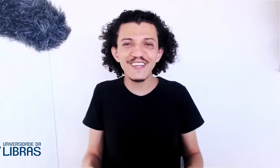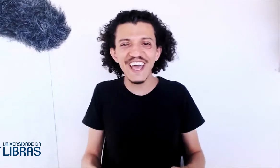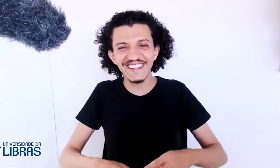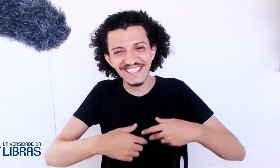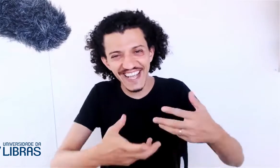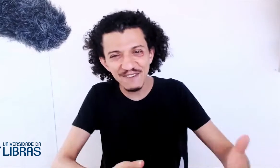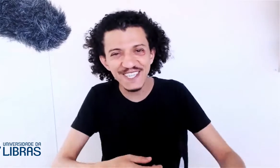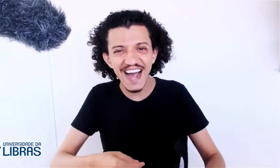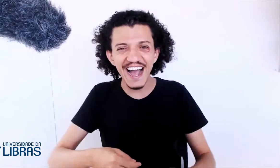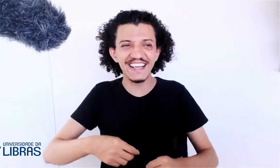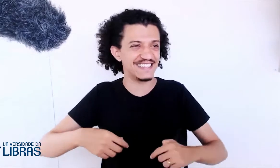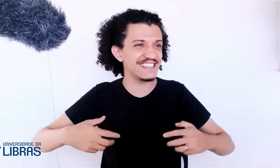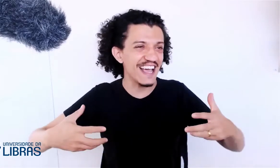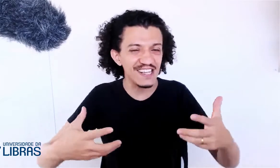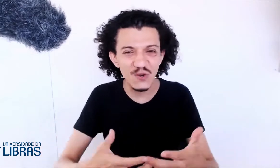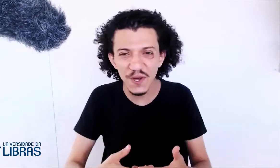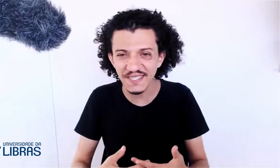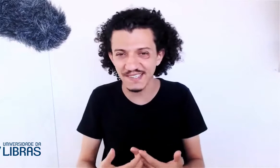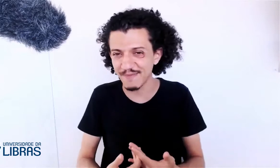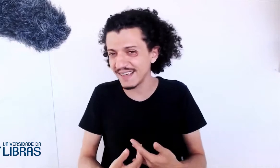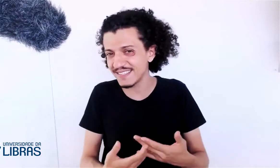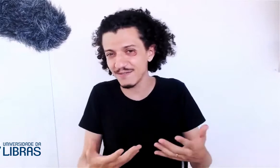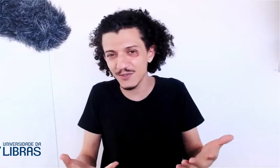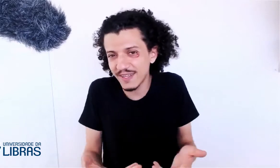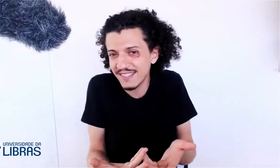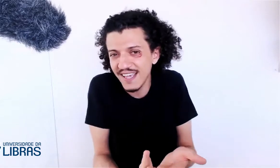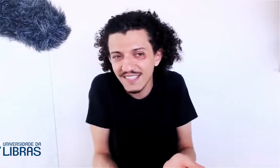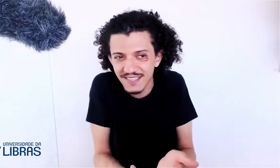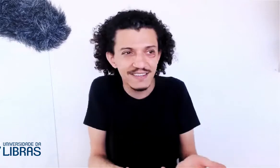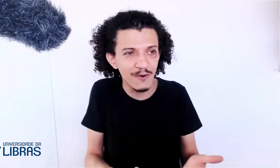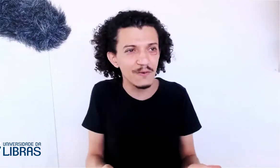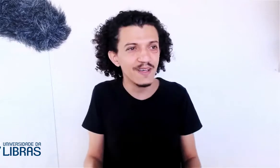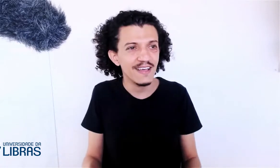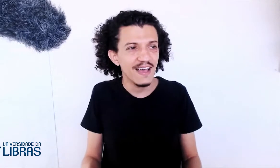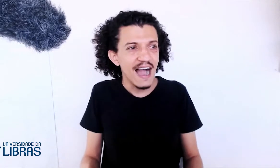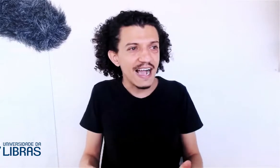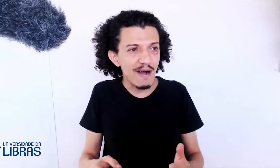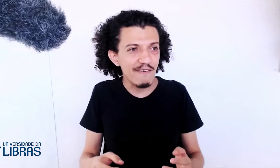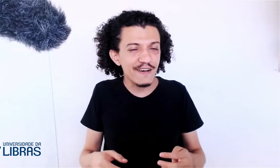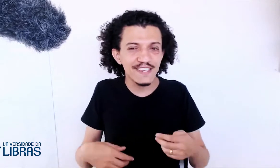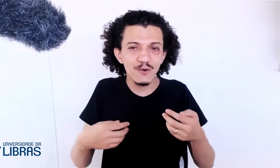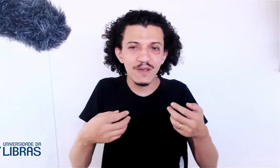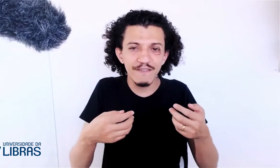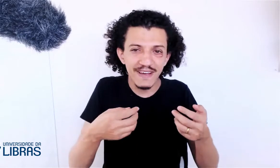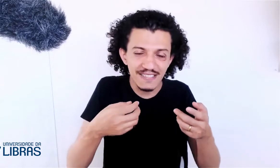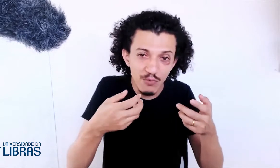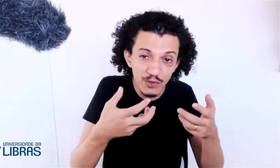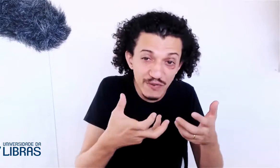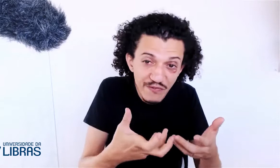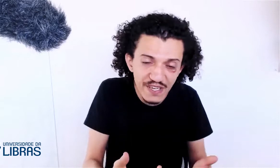quê? Desenhar os sinais, desenhar as coisas. Mas eu não sou desenhista, então acabava fazendo com que ficasse muito